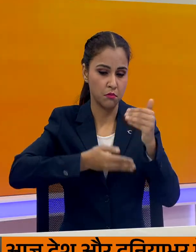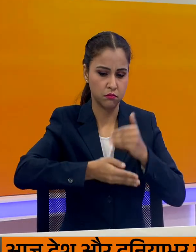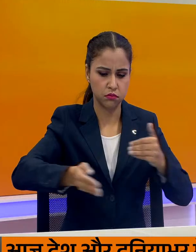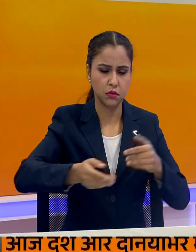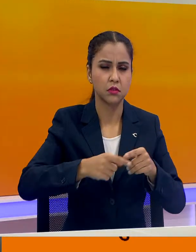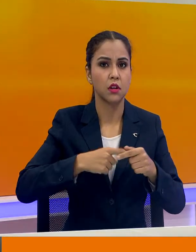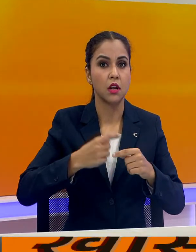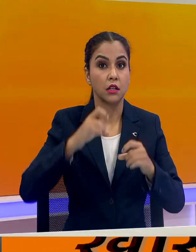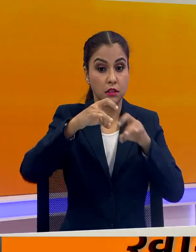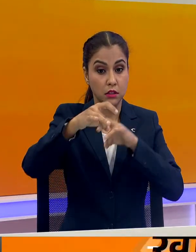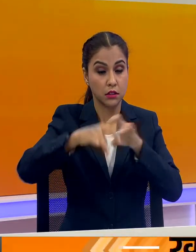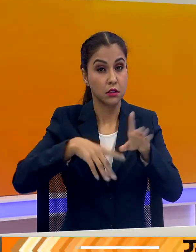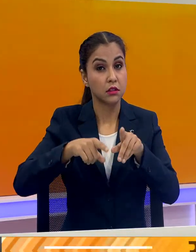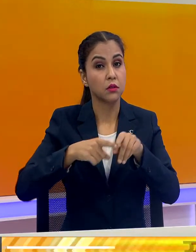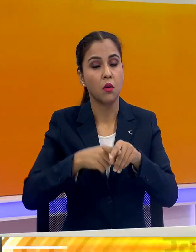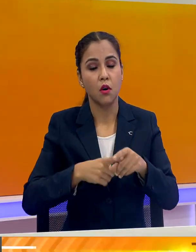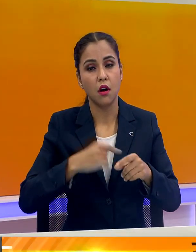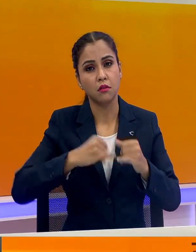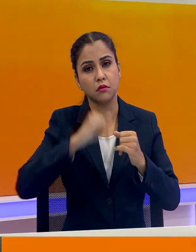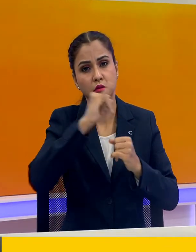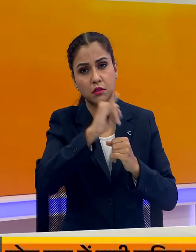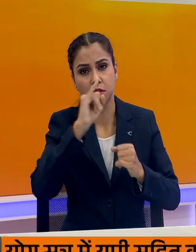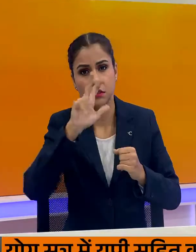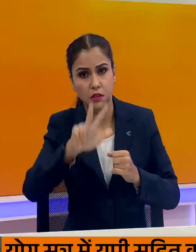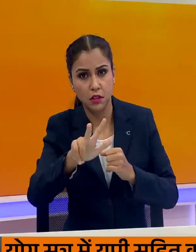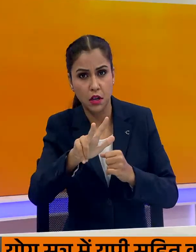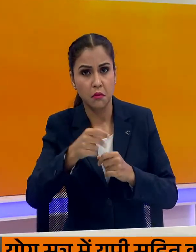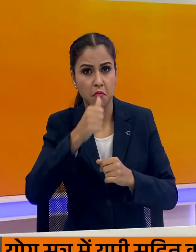हर रोज 67 mld पानी सप्लाई हो पाएगा।